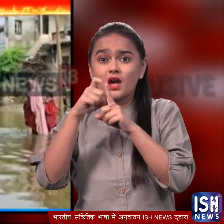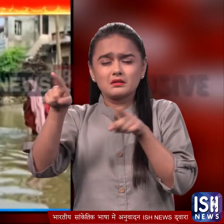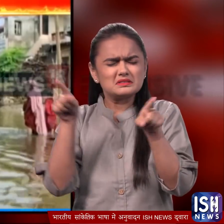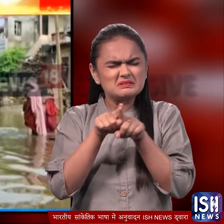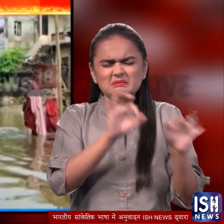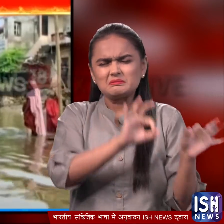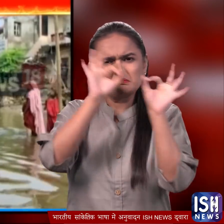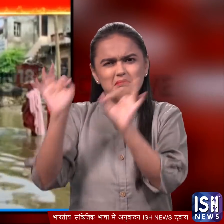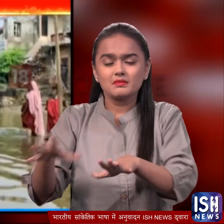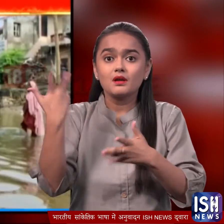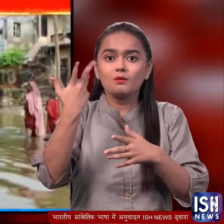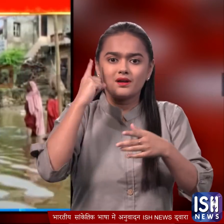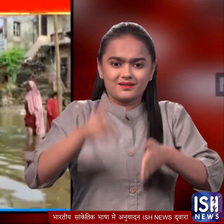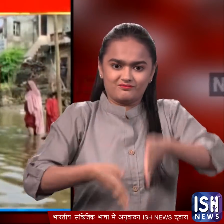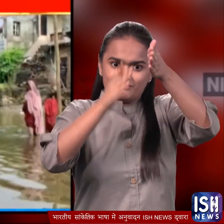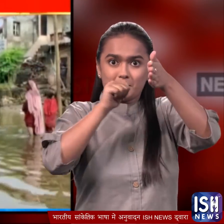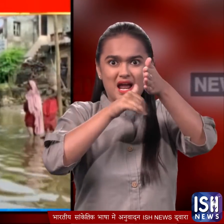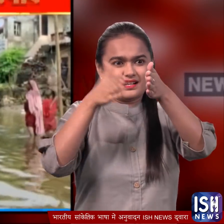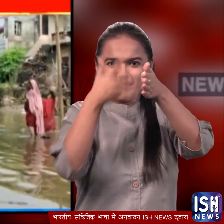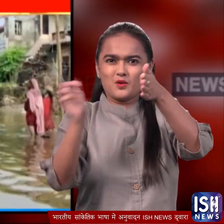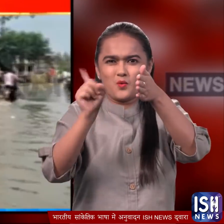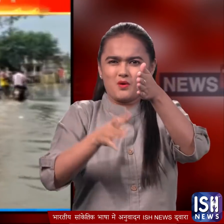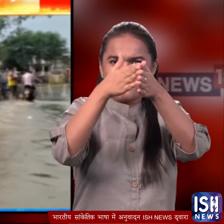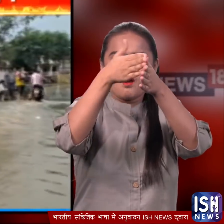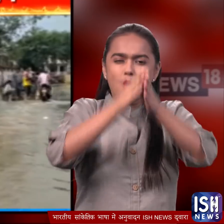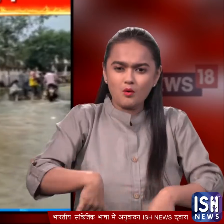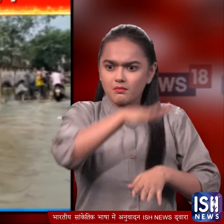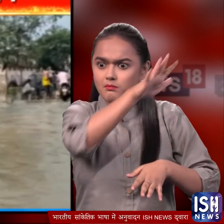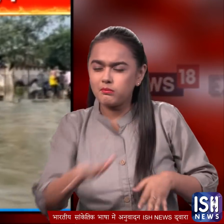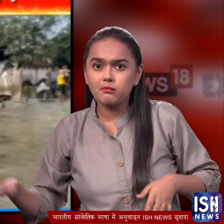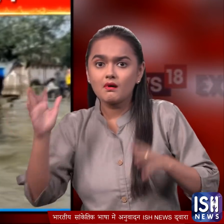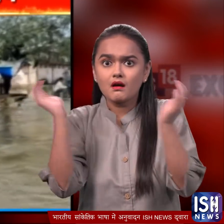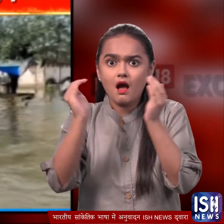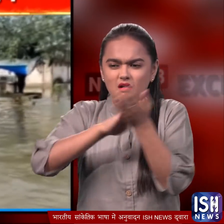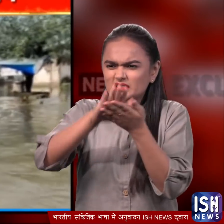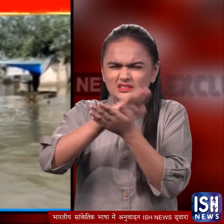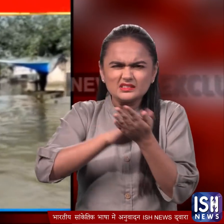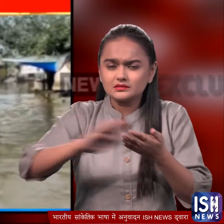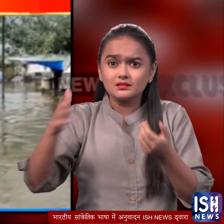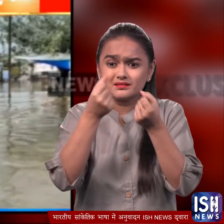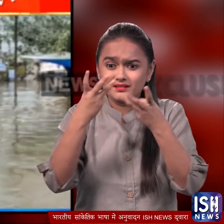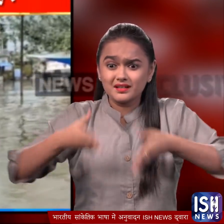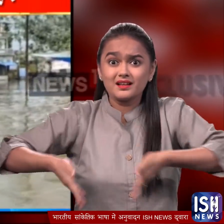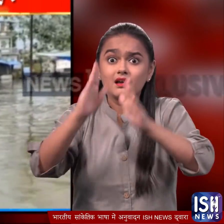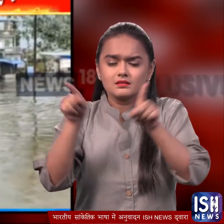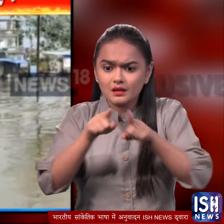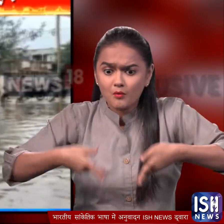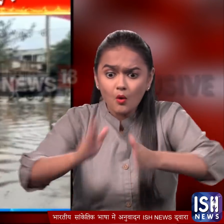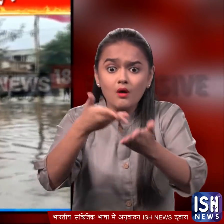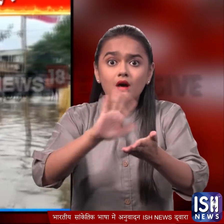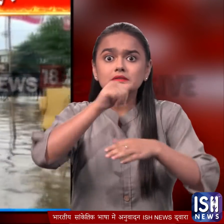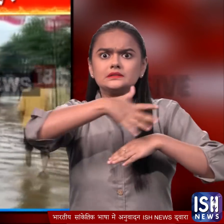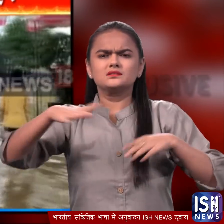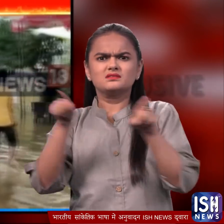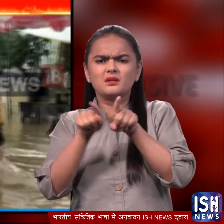दिखे। वहाँ बांध से छोड़े गए पानी ने कुछ गाँव में घुसकर तबाही मचा दी। एक गांव से सामने आई तस्वीर में ज्यादातर सड़कें किसी तालाब की तरह नजर आईं